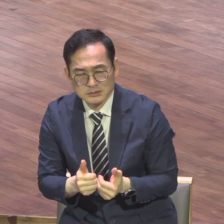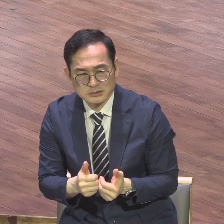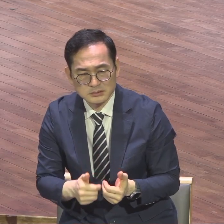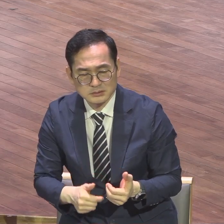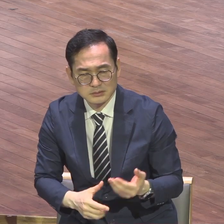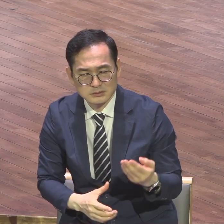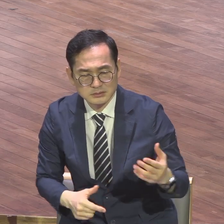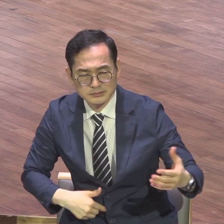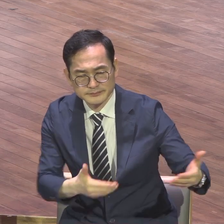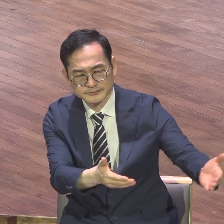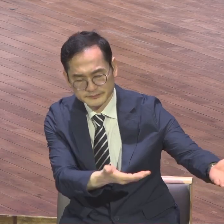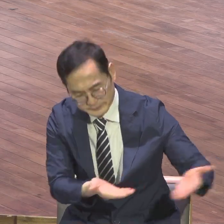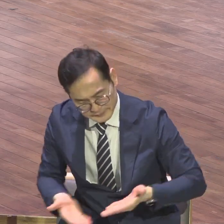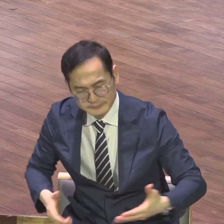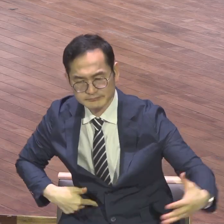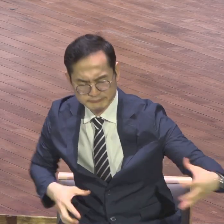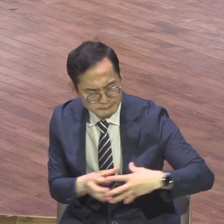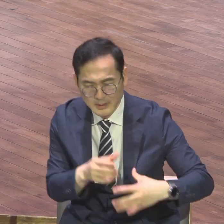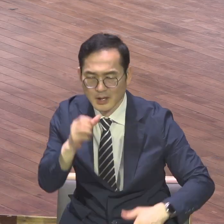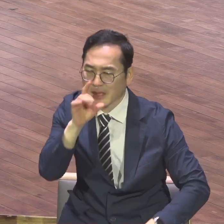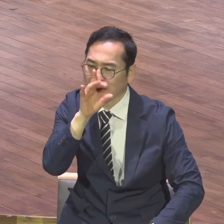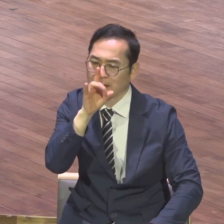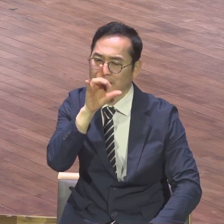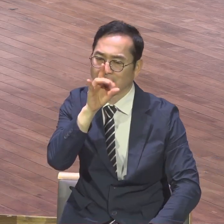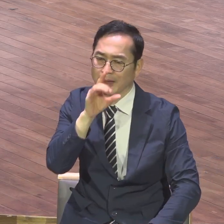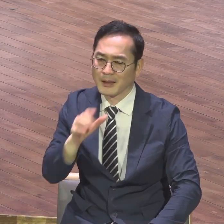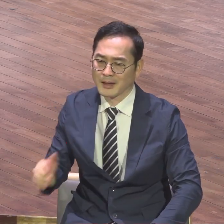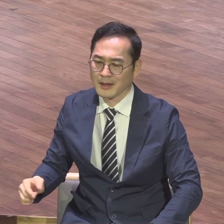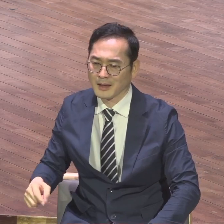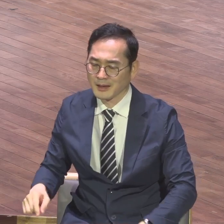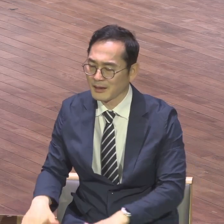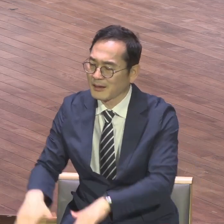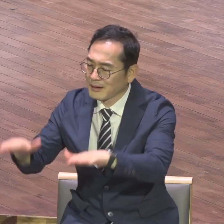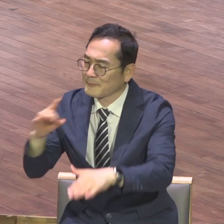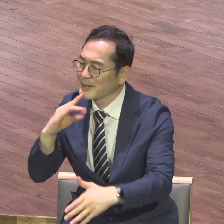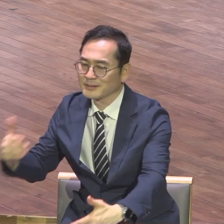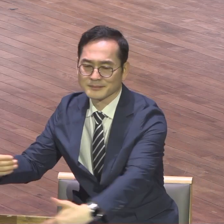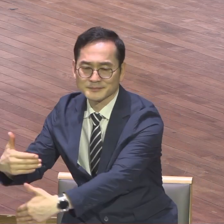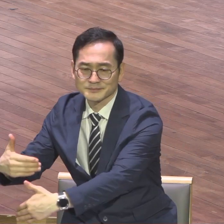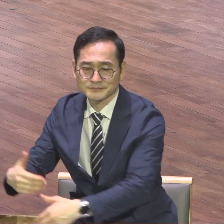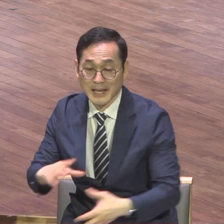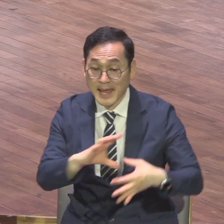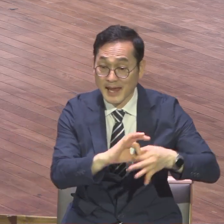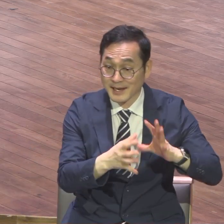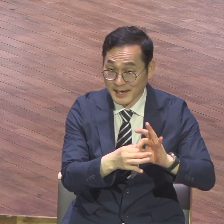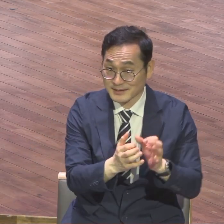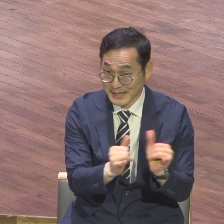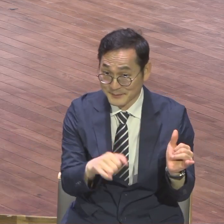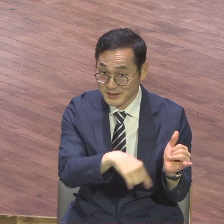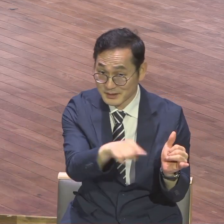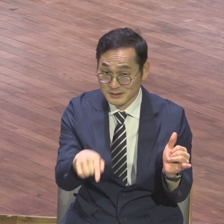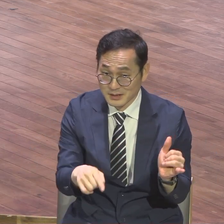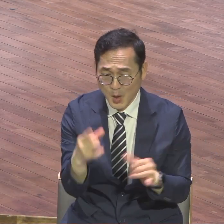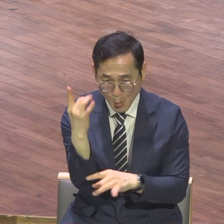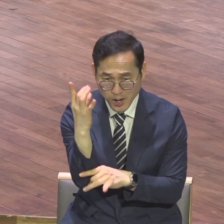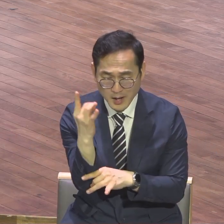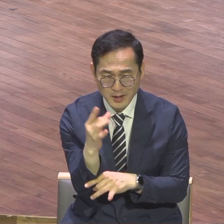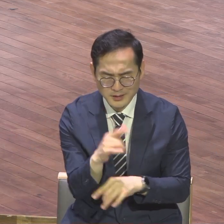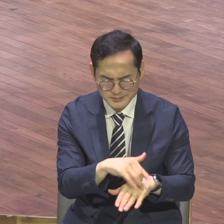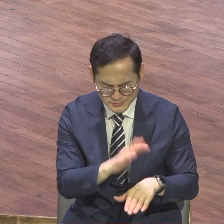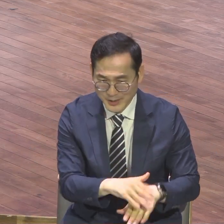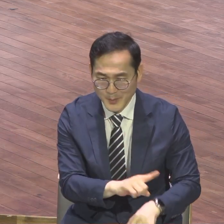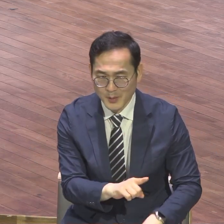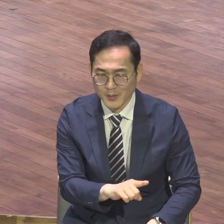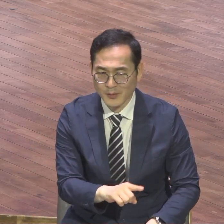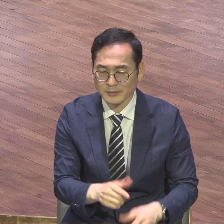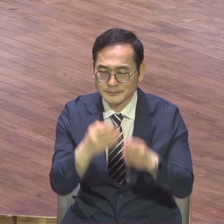못했어요. 자, 이와는 달리 외국에 살은 이 헬라파 유대인들은요, 체질적으로 훨씬